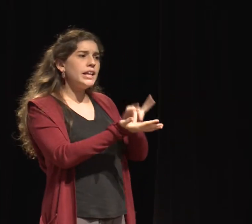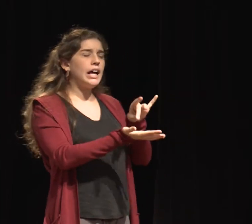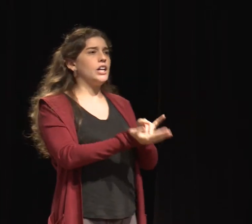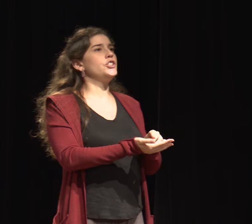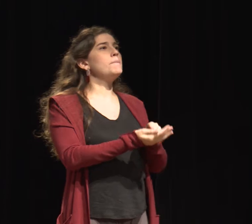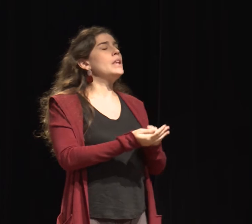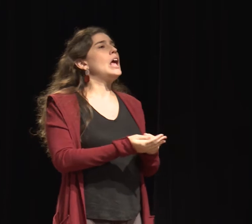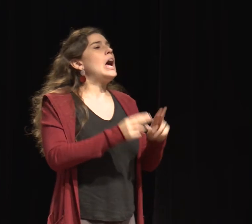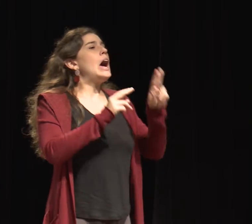tensão.